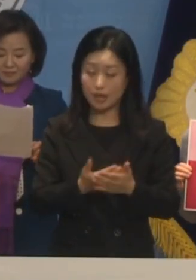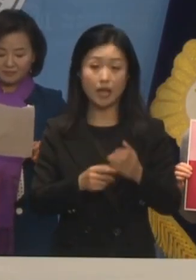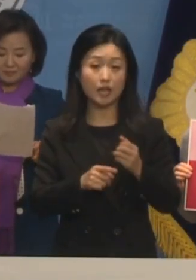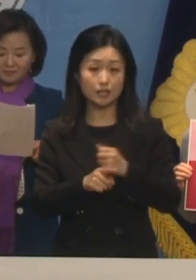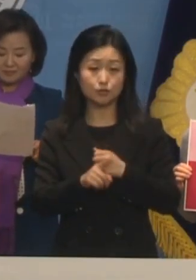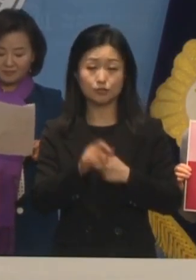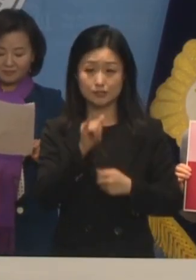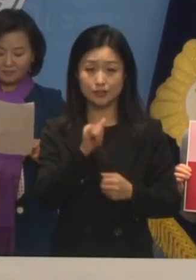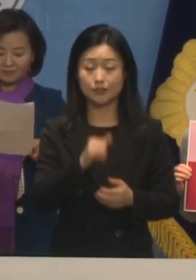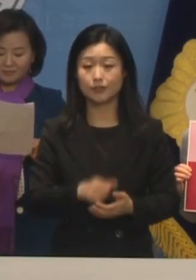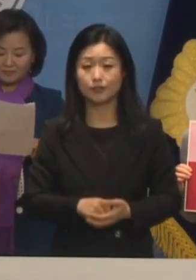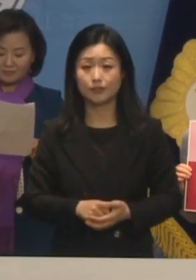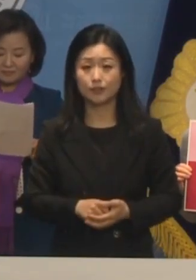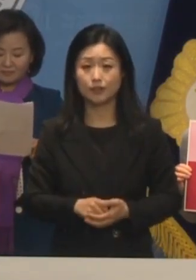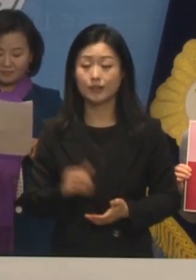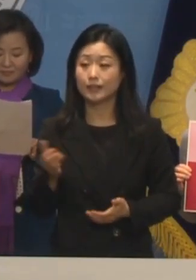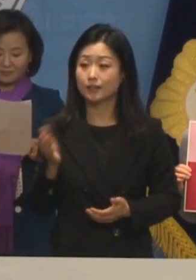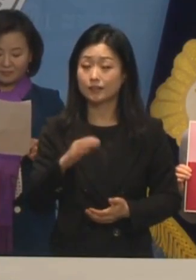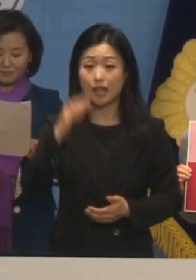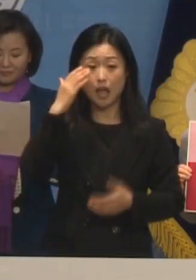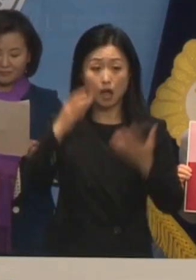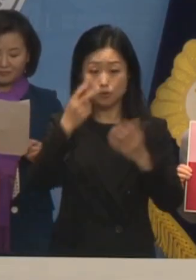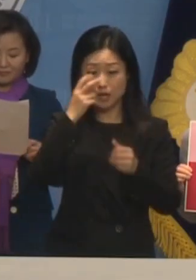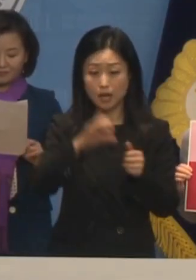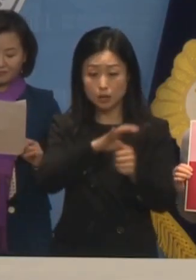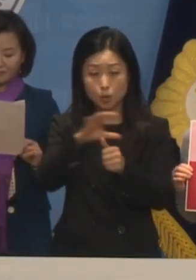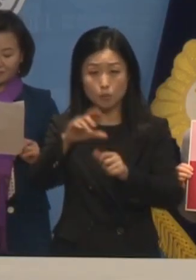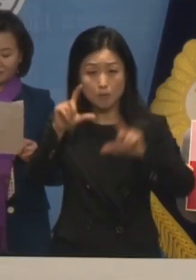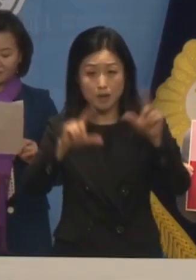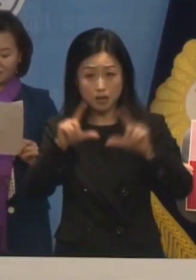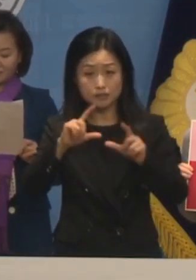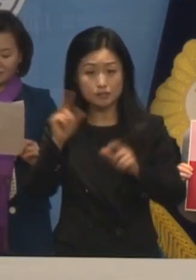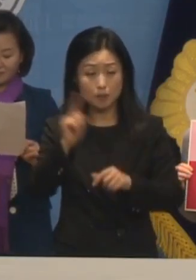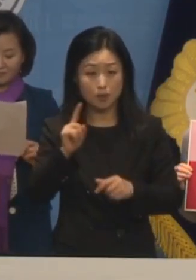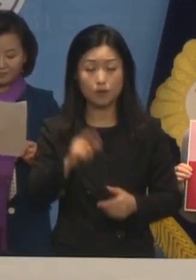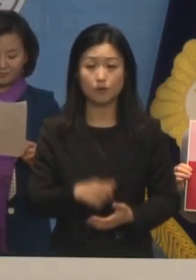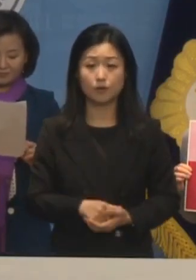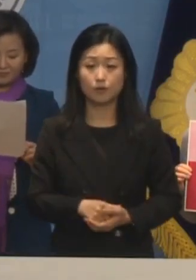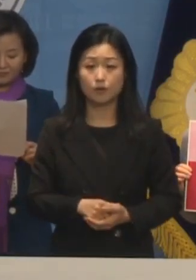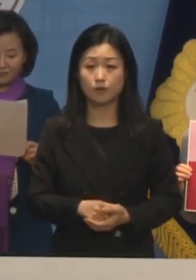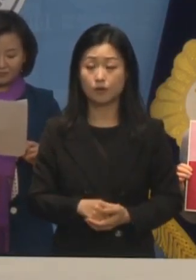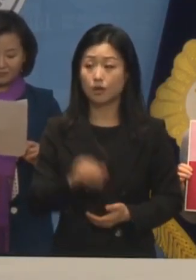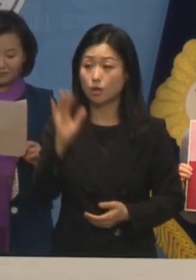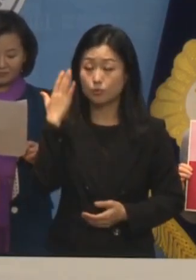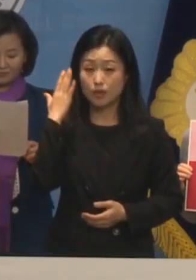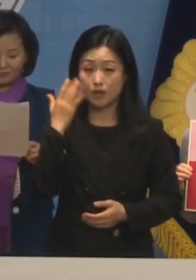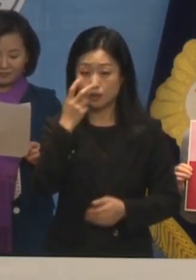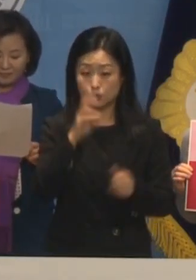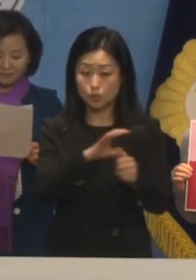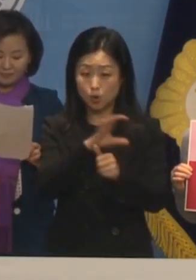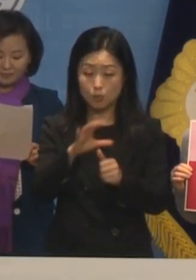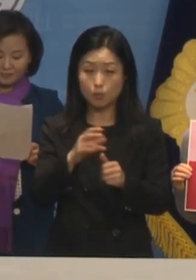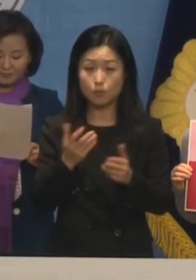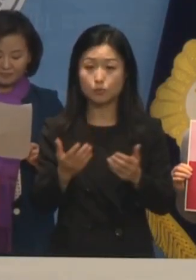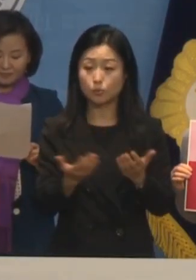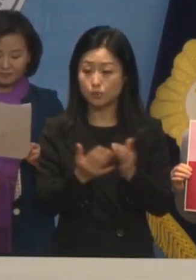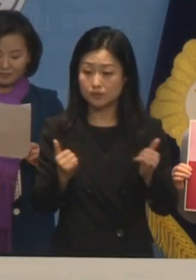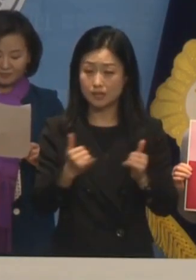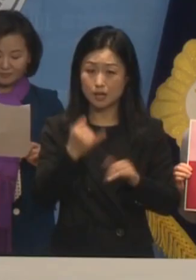하나일 것입니다. 그러나 한국의 돌봄 현실은 어떠합니까? 최근 돌봄 노동자 최저임금 차등